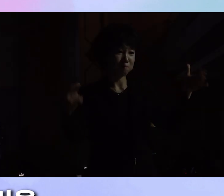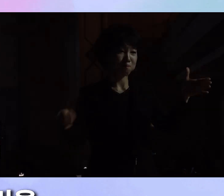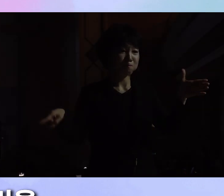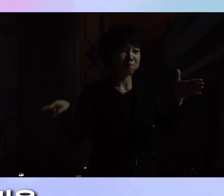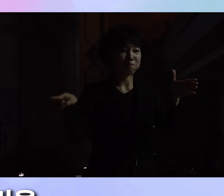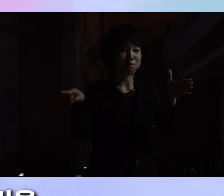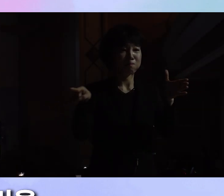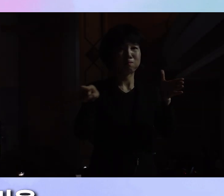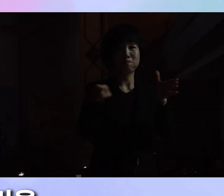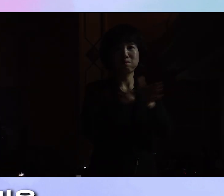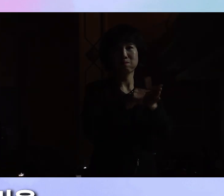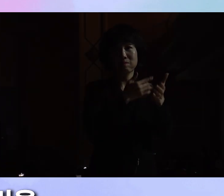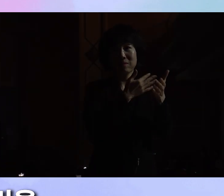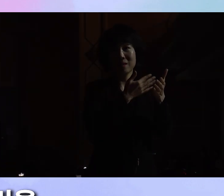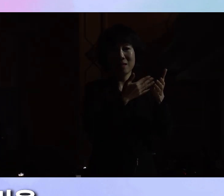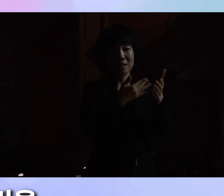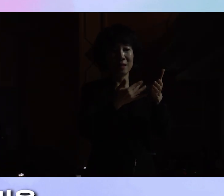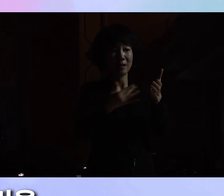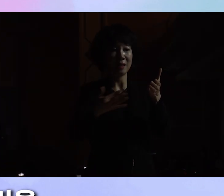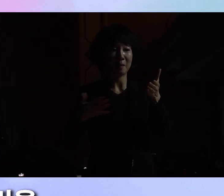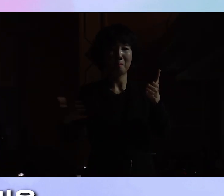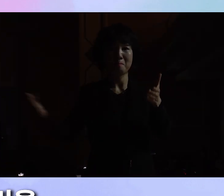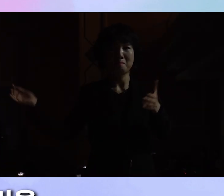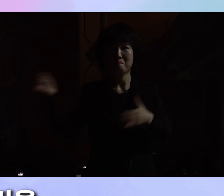위에 흘리리 피가